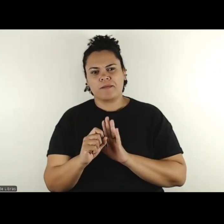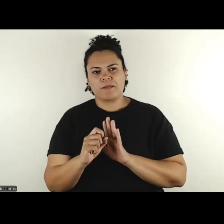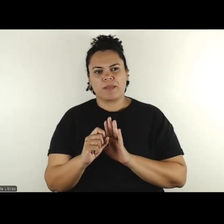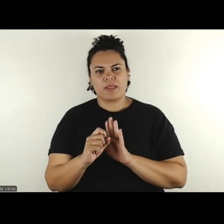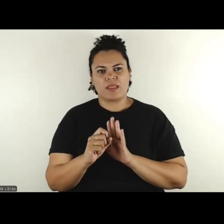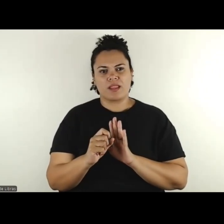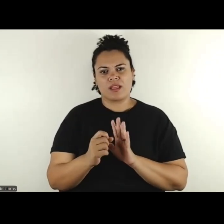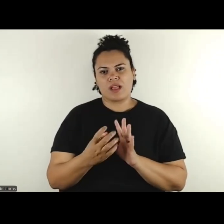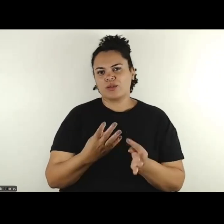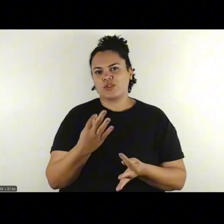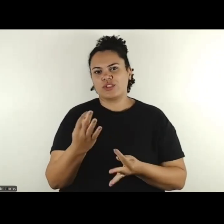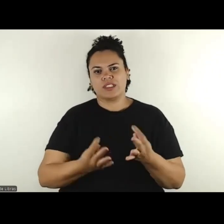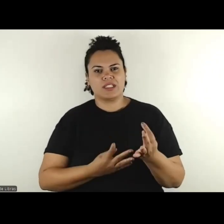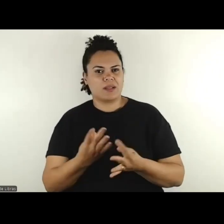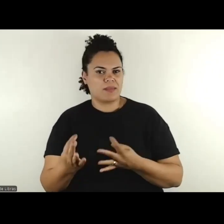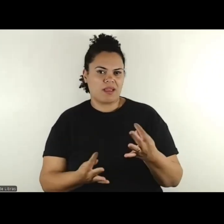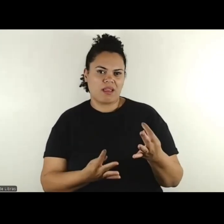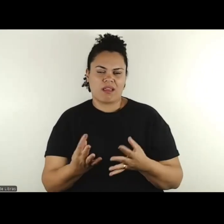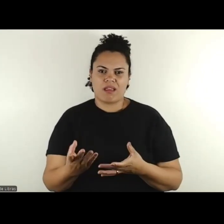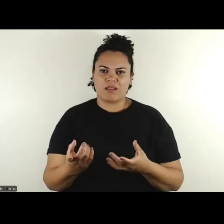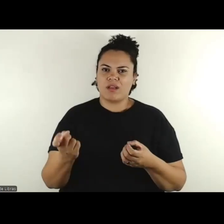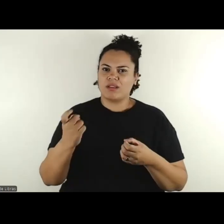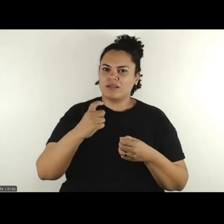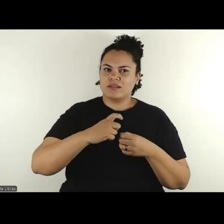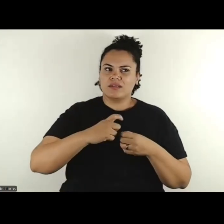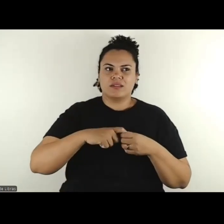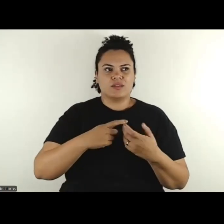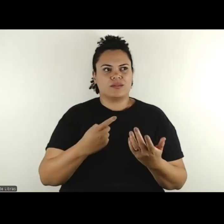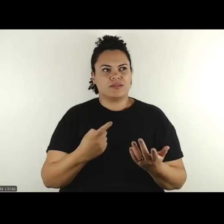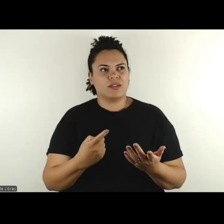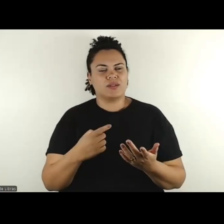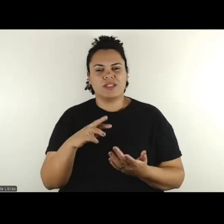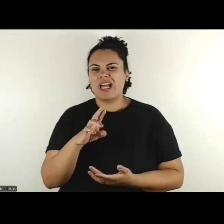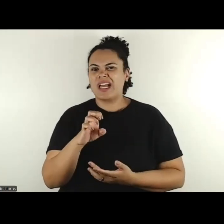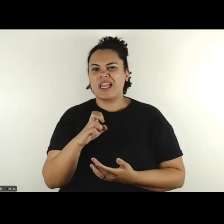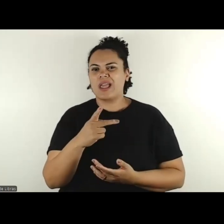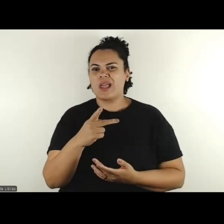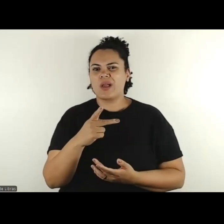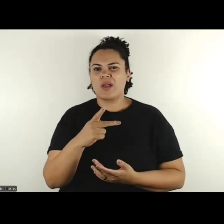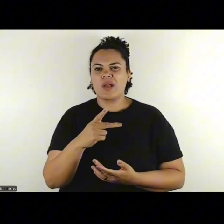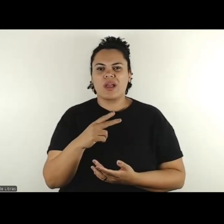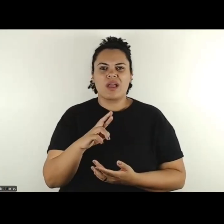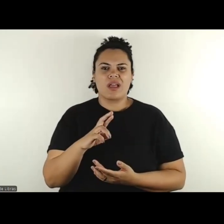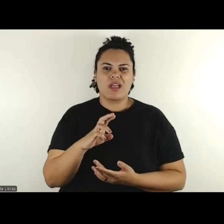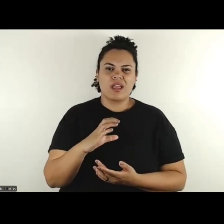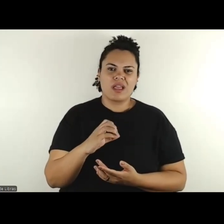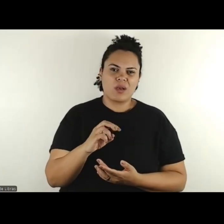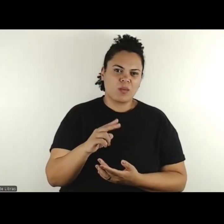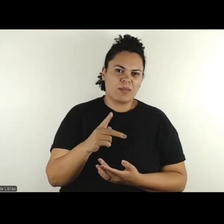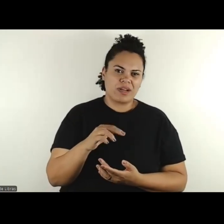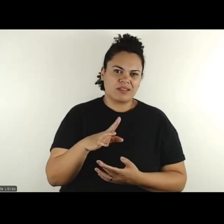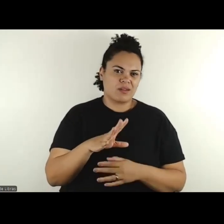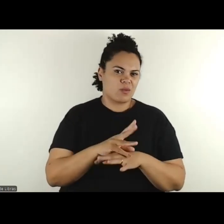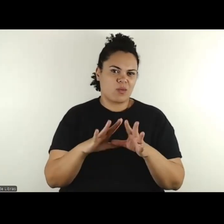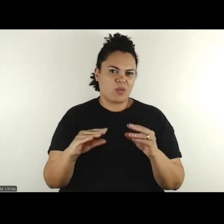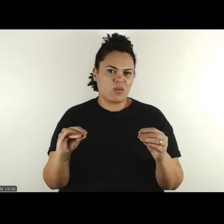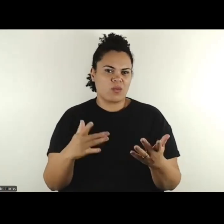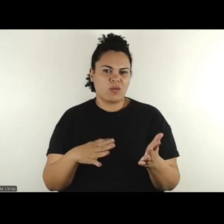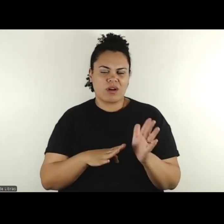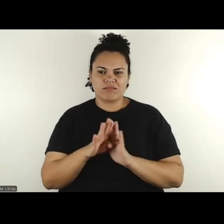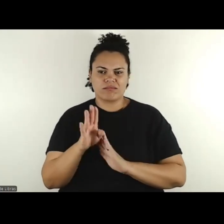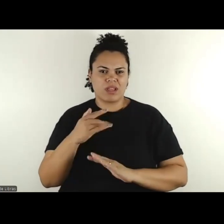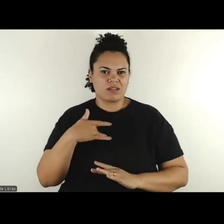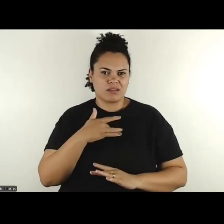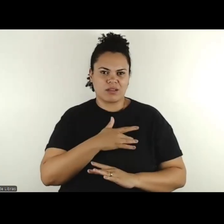tratamento, recuperação, né, não sei que nome que se dá, né, que eles dão para isso, é uma proposta que